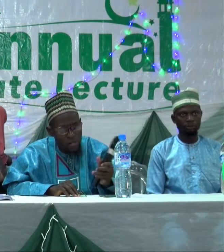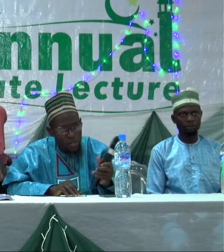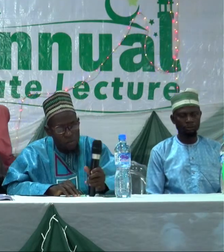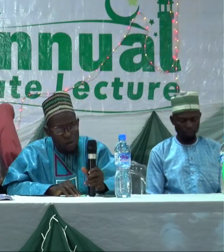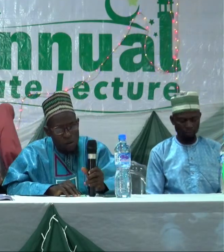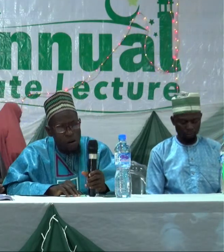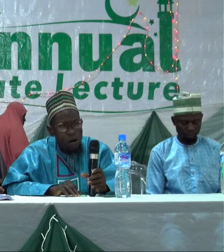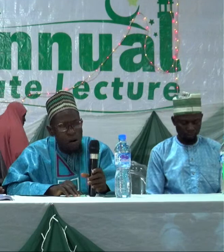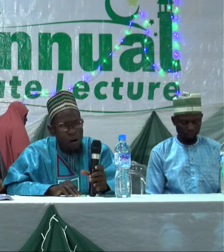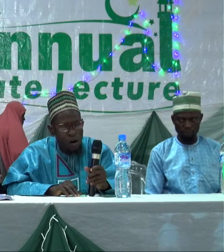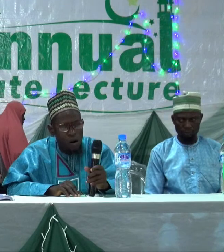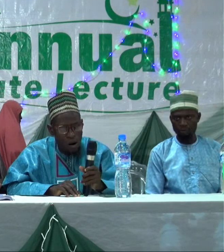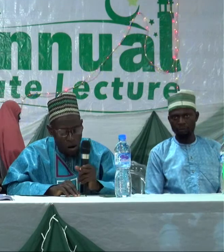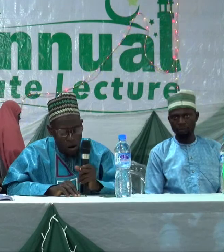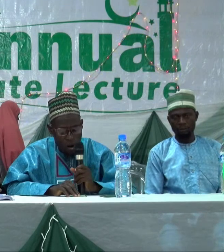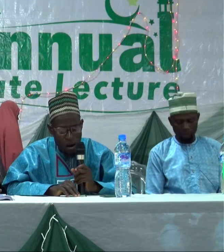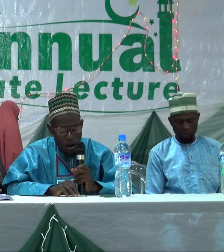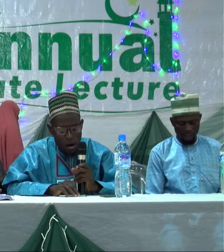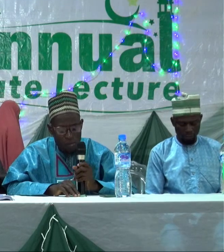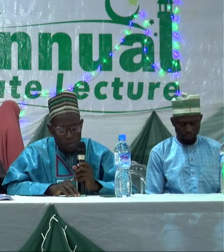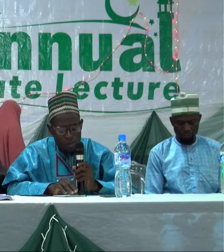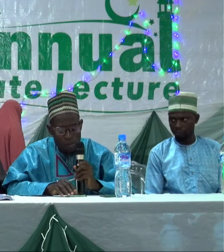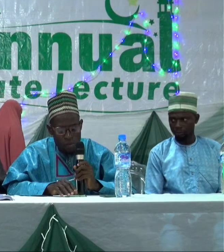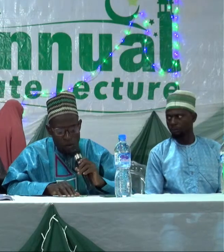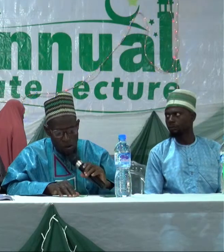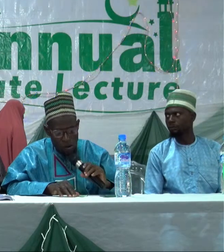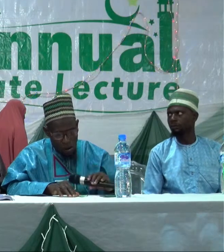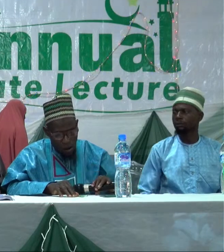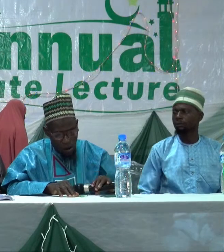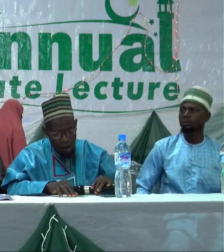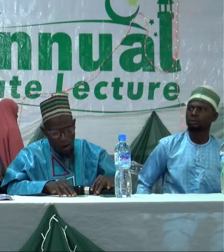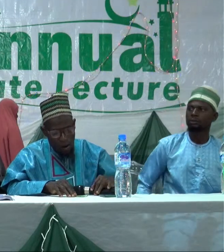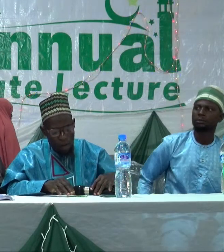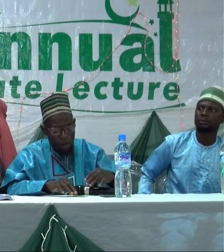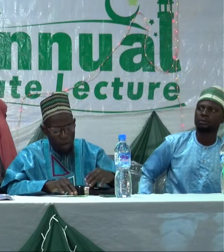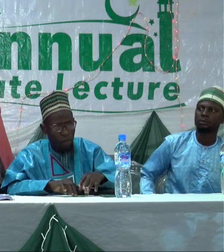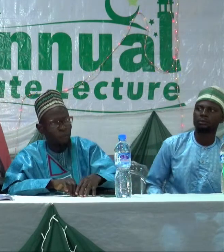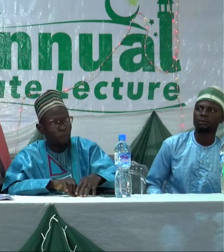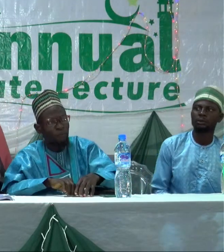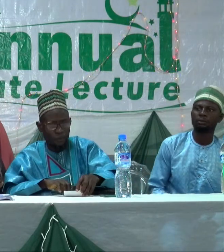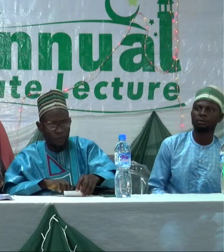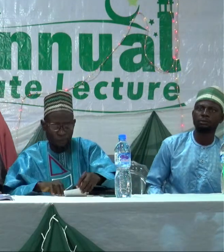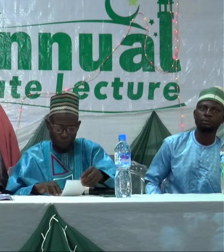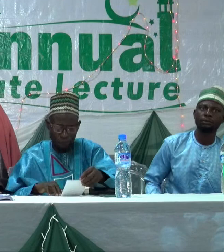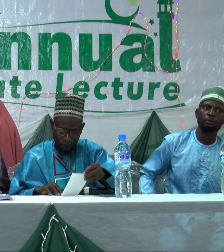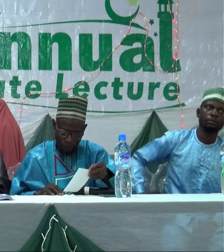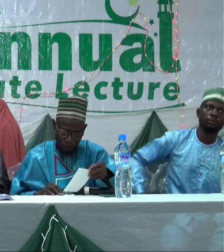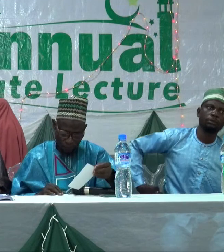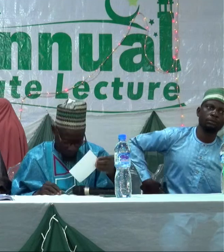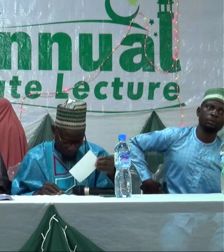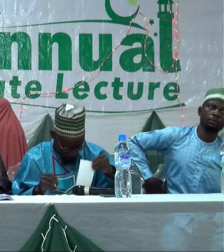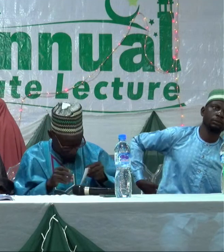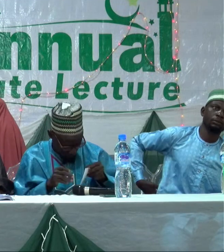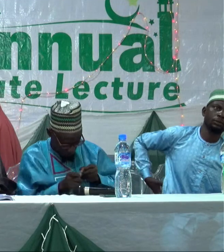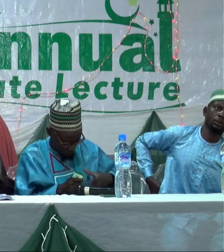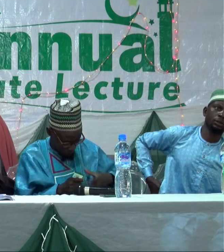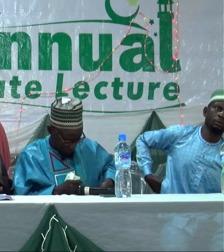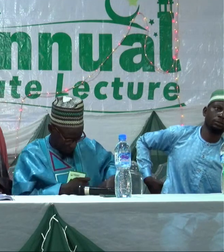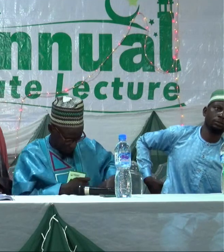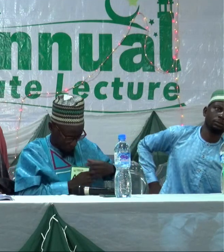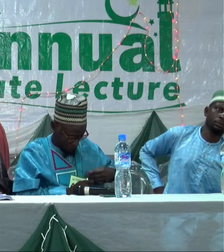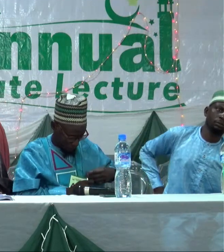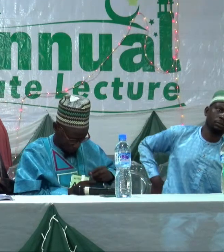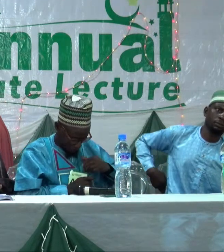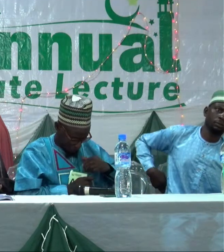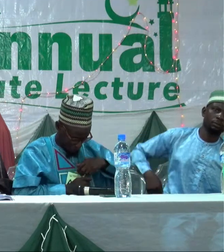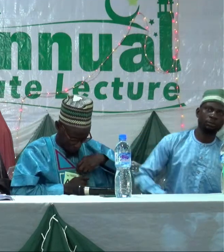tó dáa fún wa dé májò takú síbẹ̀ o. Èyí tá a tún bèrè lọ́dọ̀ rẹ̀ ọlọ́run má ṣàfilé wa lọ́wọ́. Lórí aya wa ọlọ́run filé wa lọ́wọ́. Lórí àwọn ọkọ